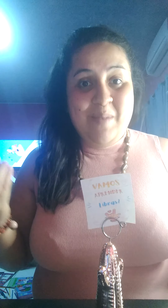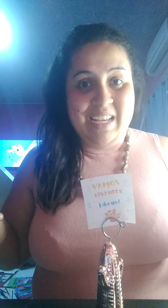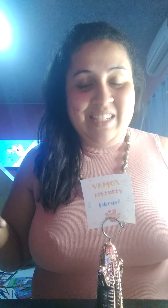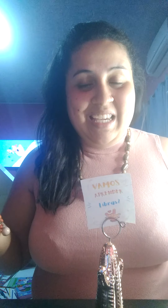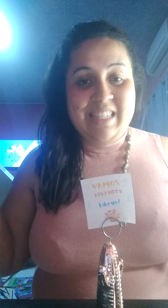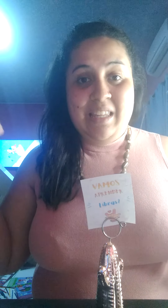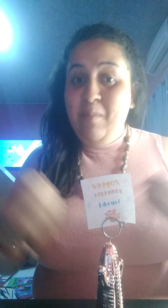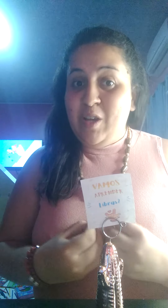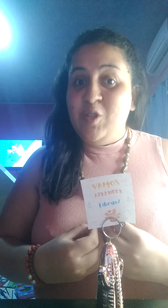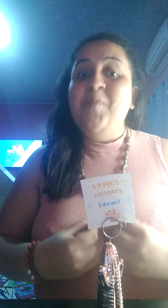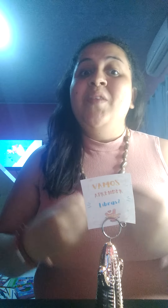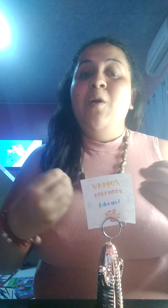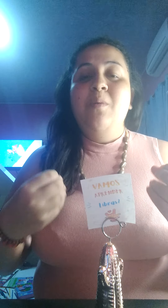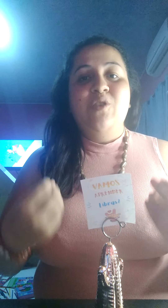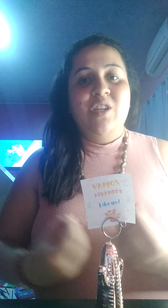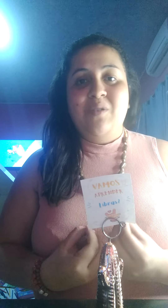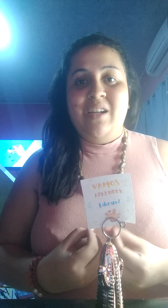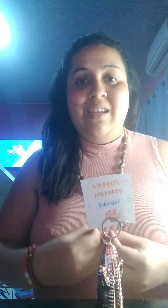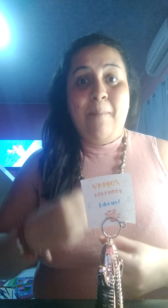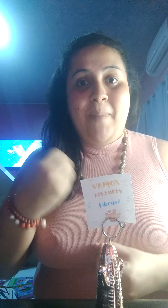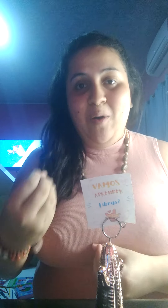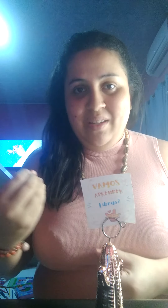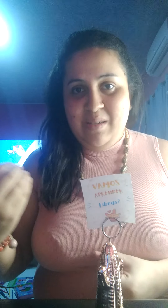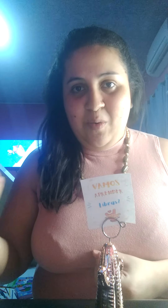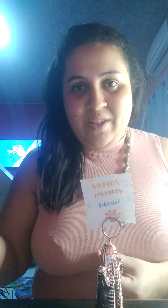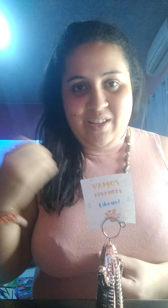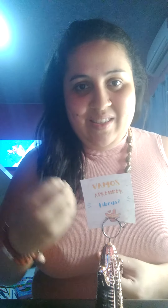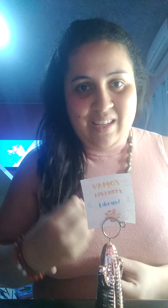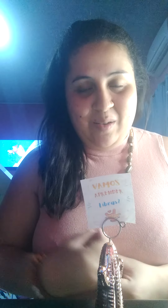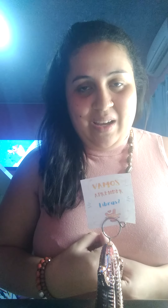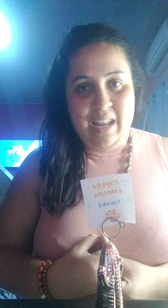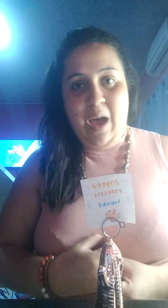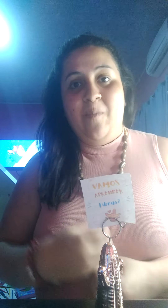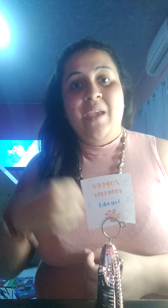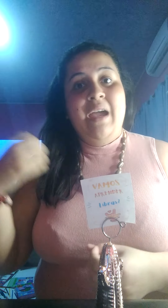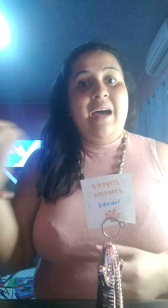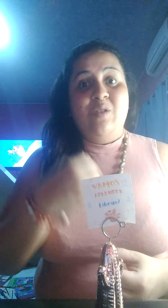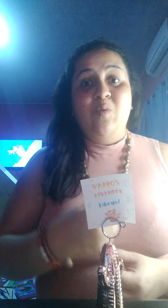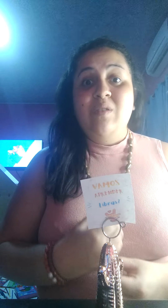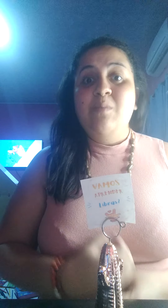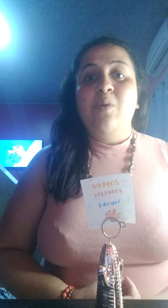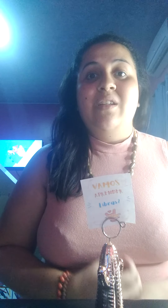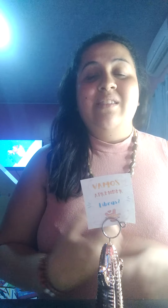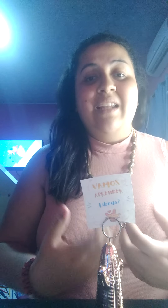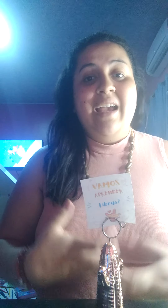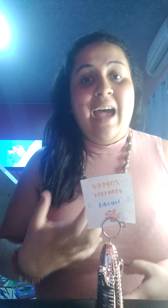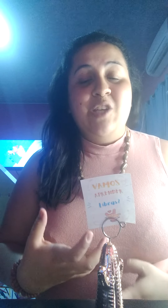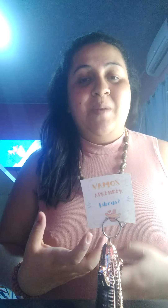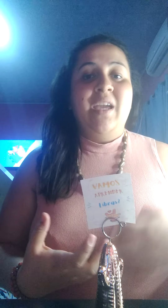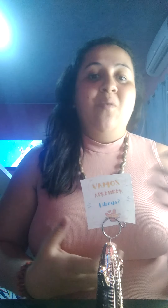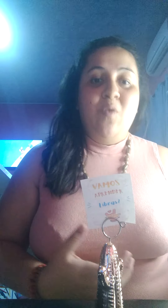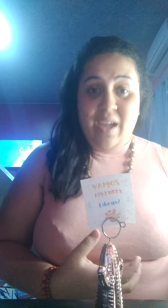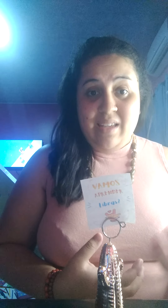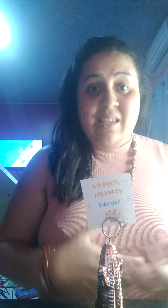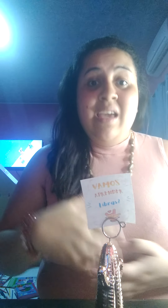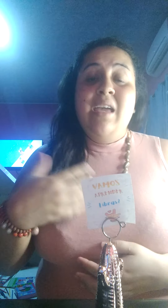Libras, exatamente. Eu prometi que eu traria pautas importantes aqui no canal, assuntos importantes e legais para quem não conhece e para